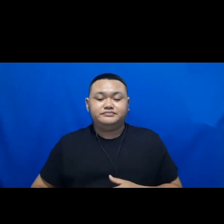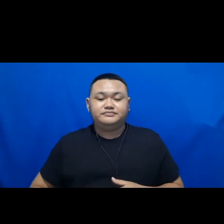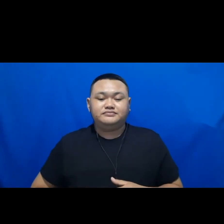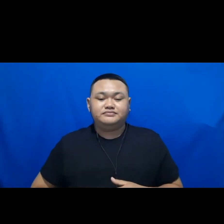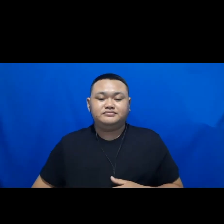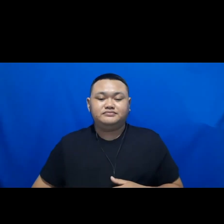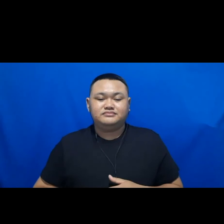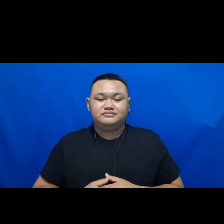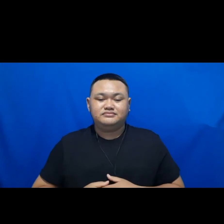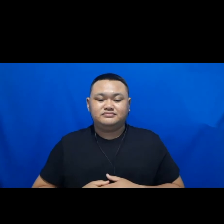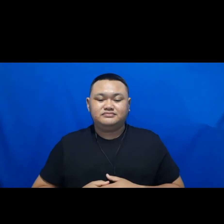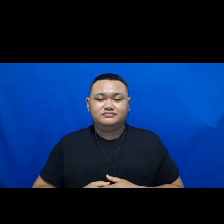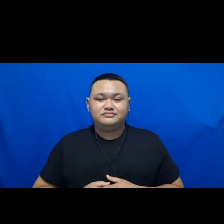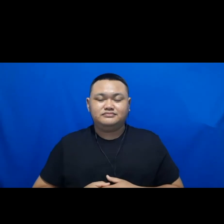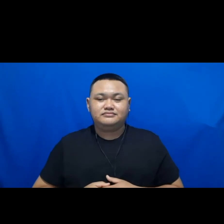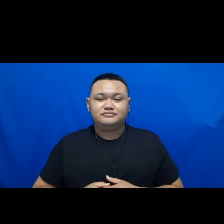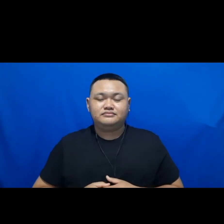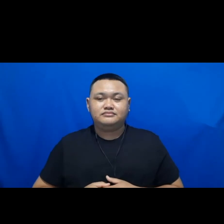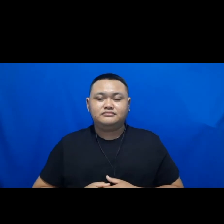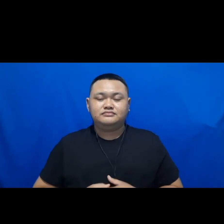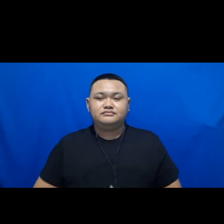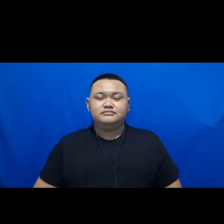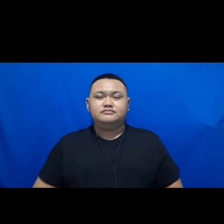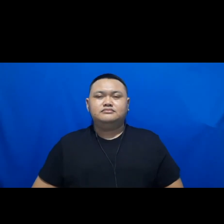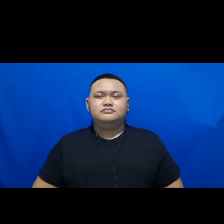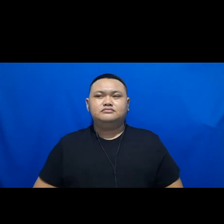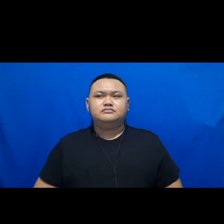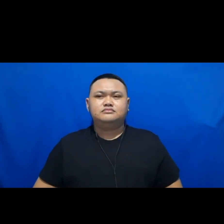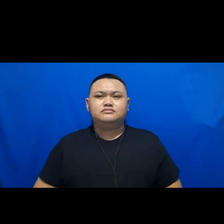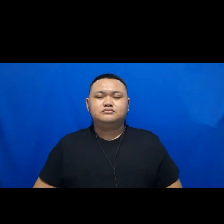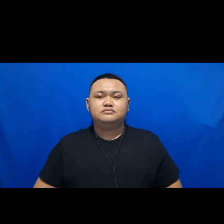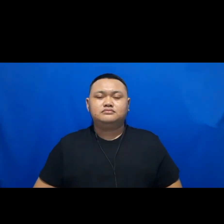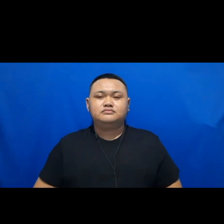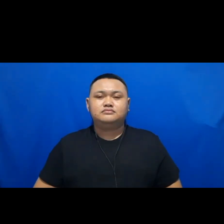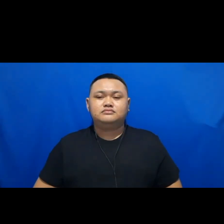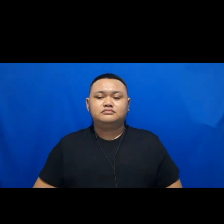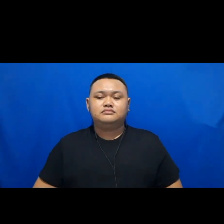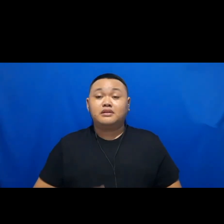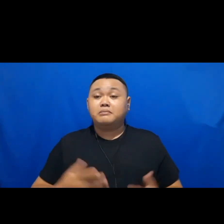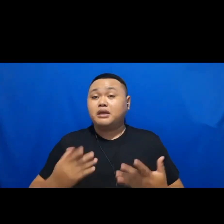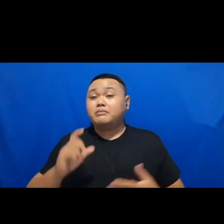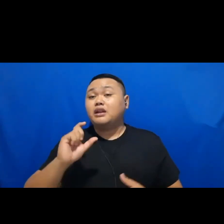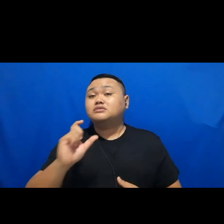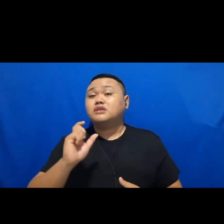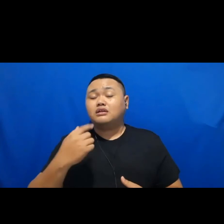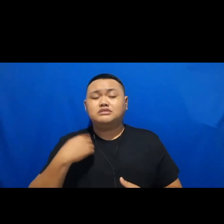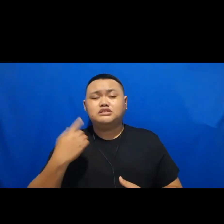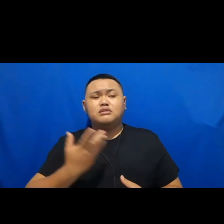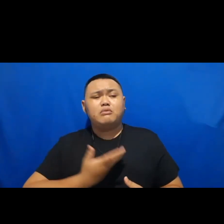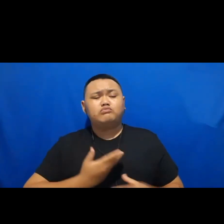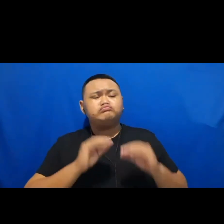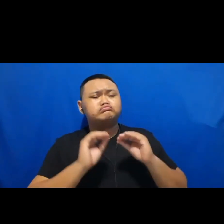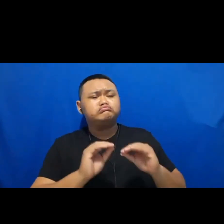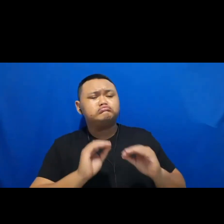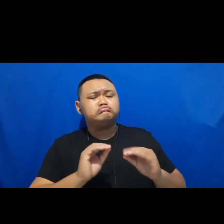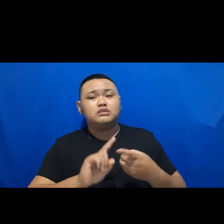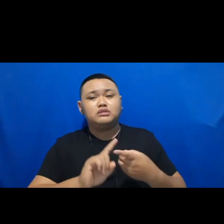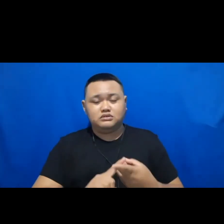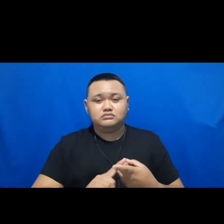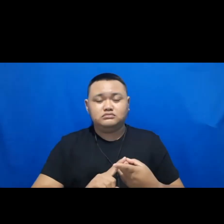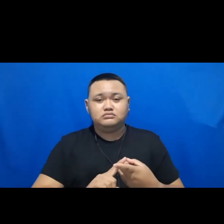perempuan dan peran laki-laki secara umum di masyarakat dan di dalam bangsa Indonesia. Karena kan semuanya dimulai dari sekolah ya.